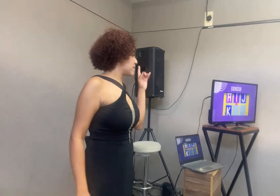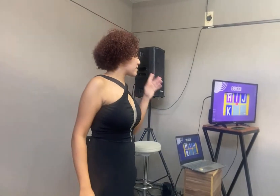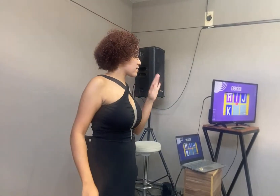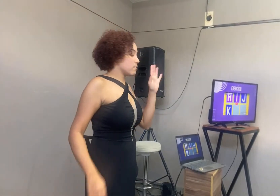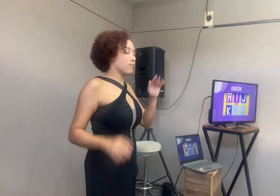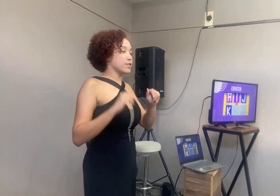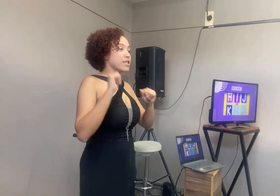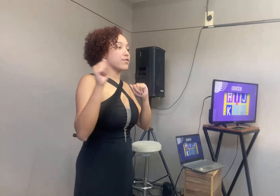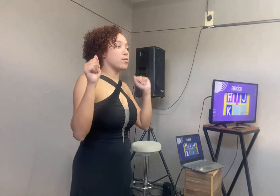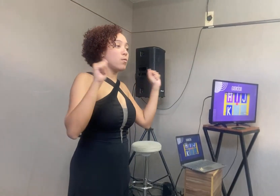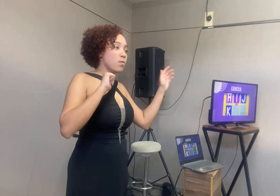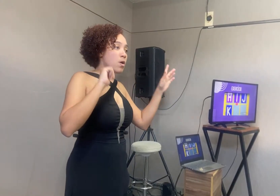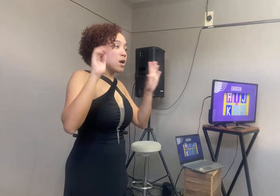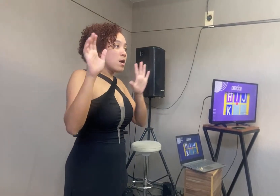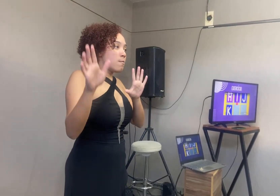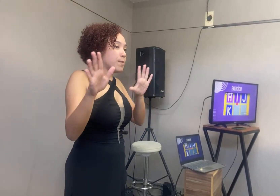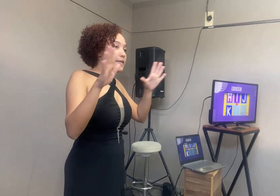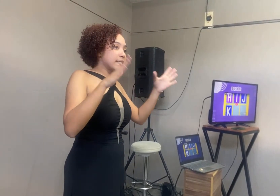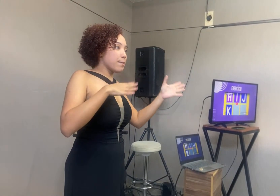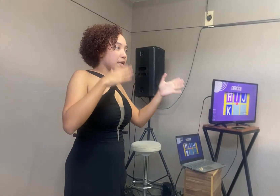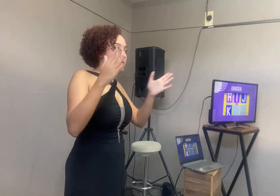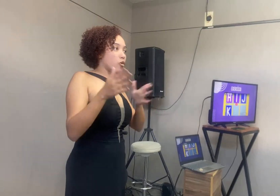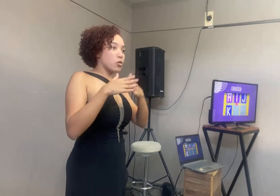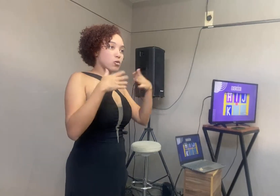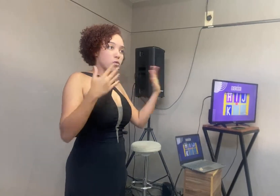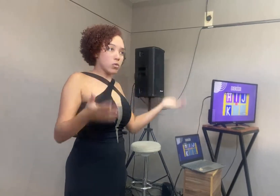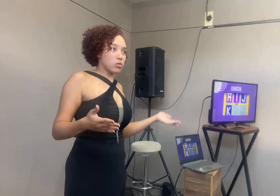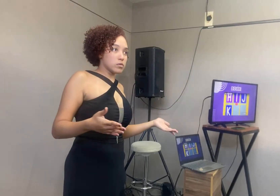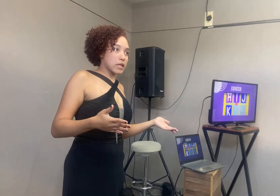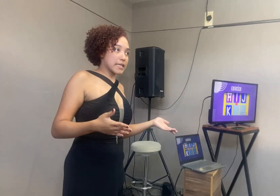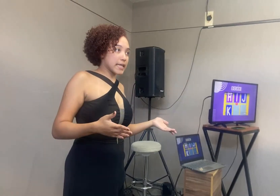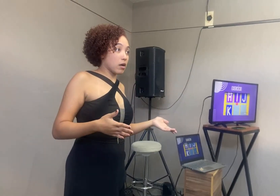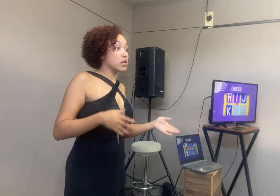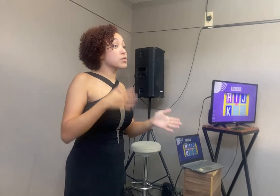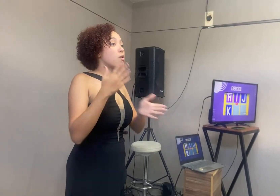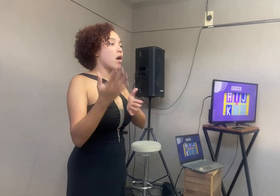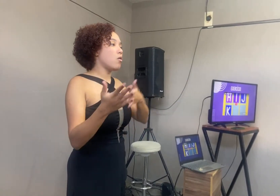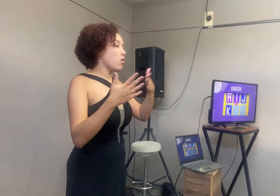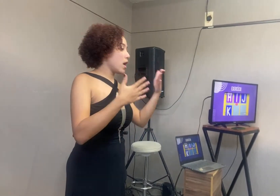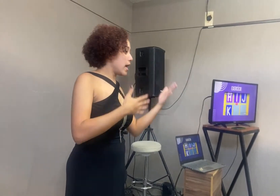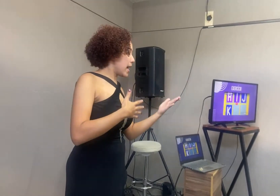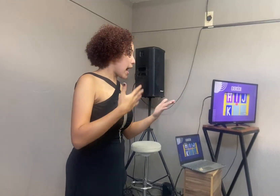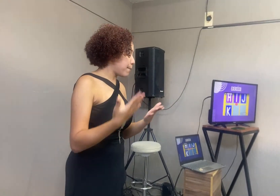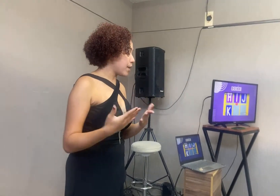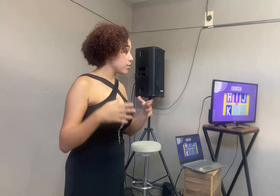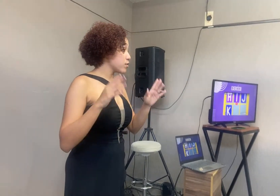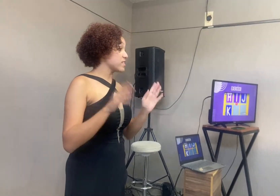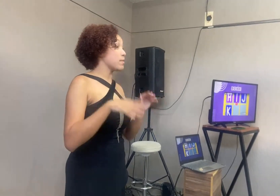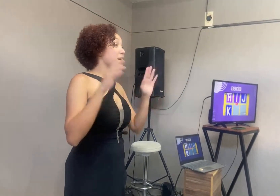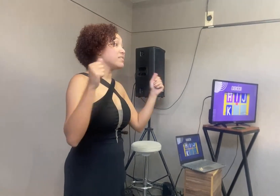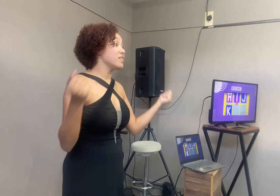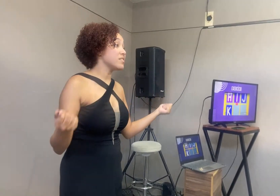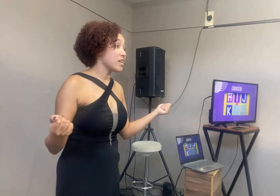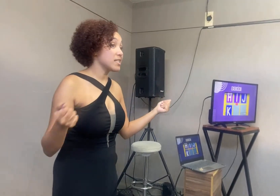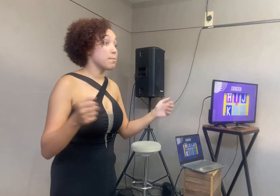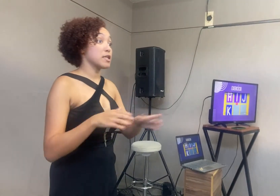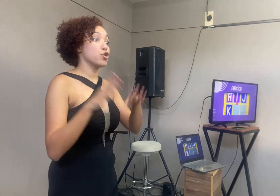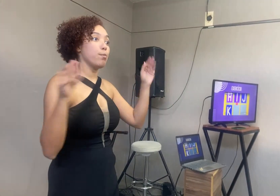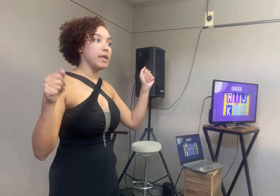Mas vocês vão percebendo ao longo das aulas qual é a mão que você tem mais destreza, mais